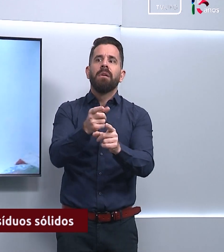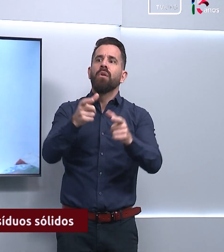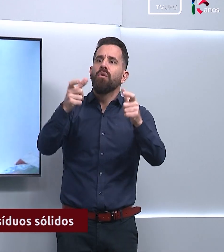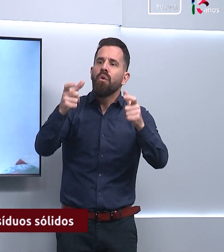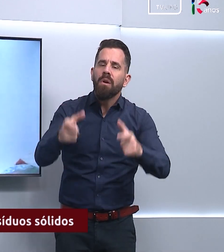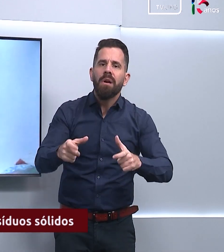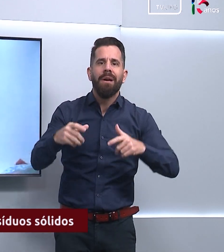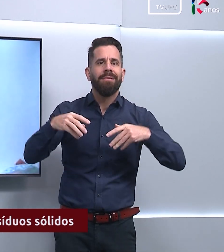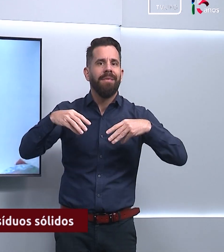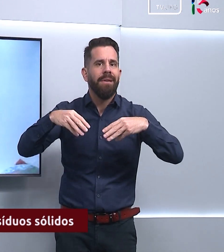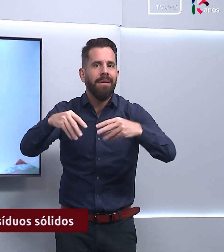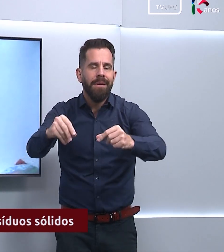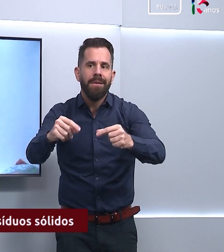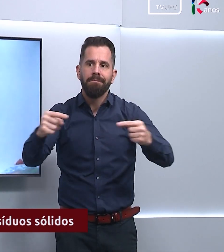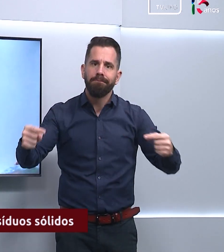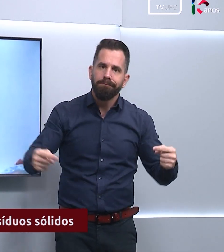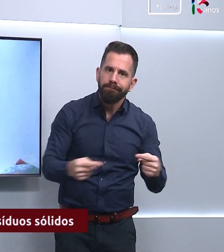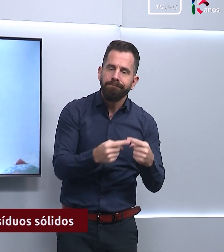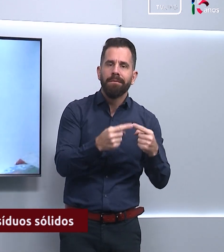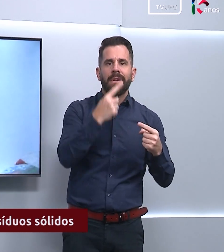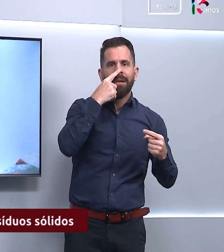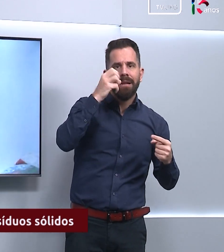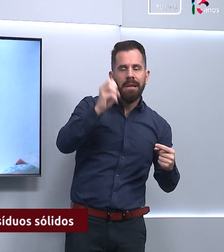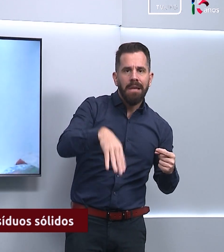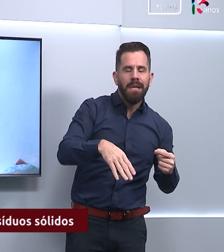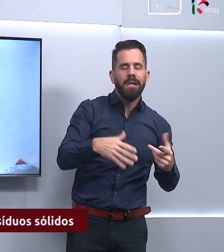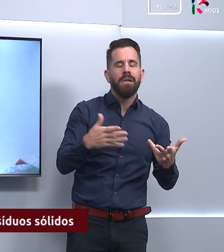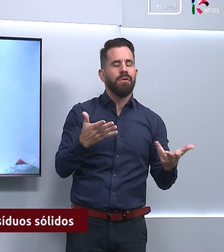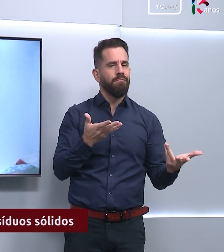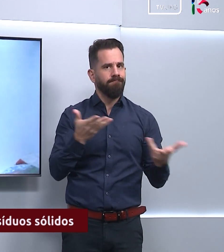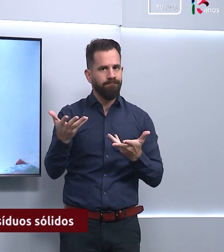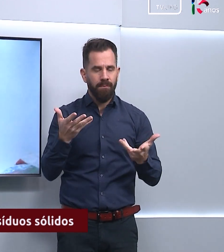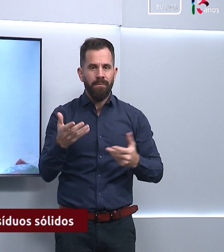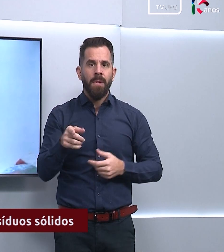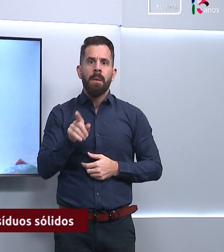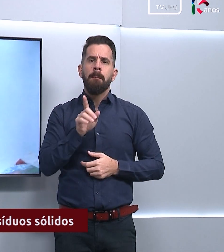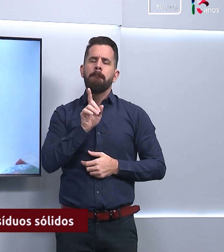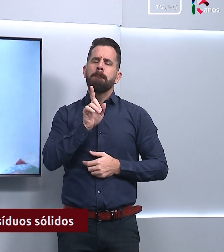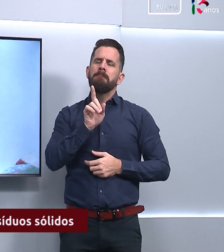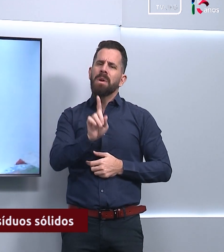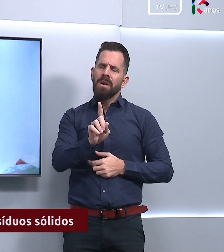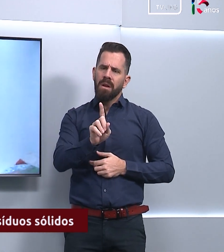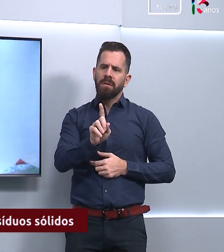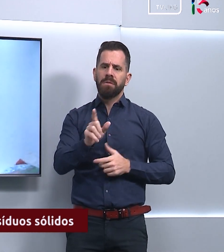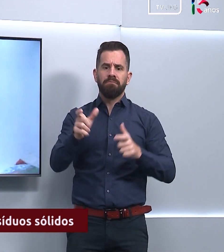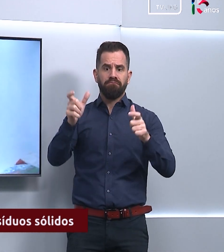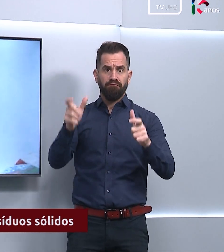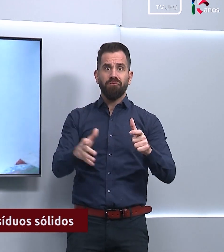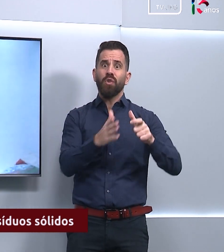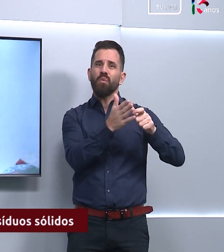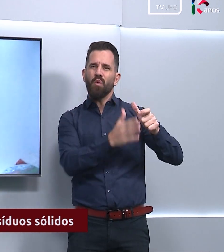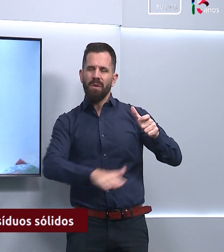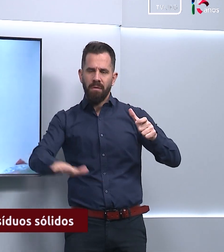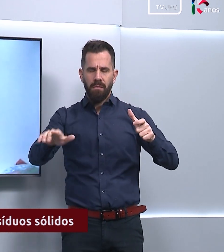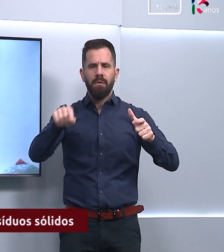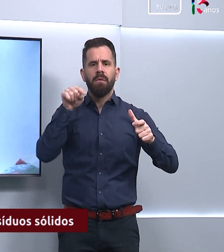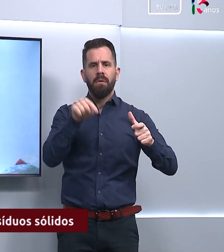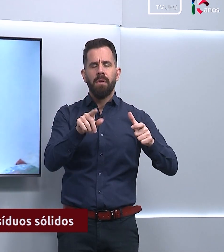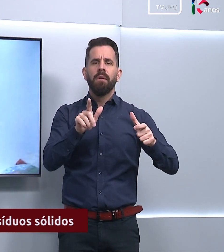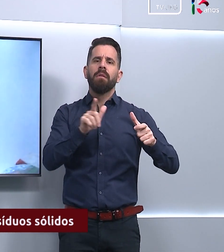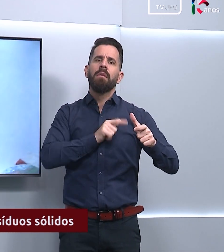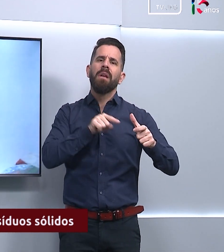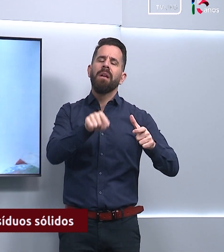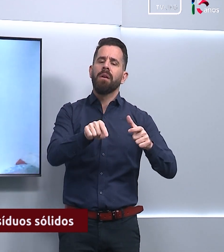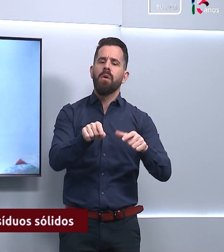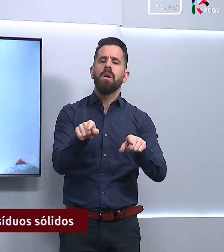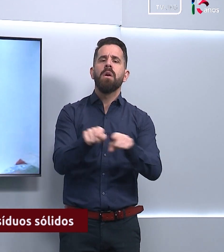mas o fato em si é não só a presença do aterro, que vai ajudar a evitar a geração de áreas